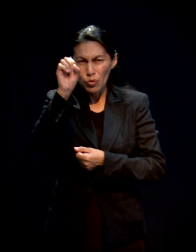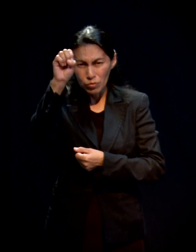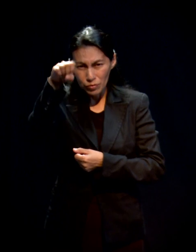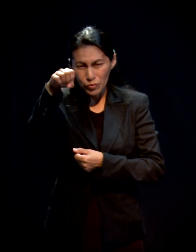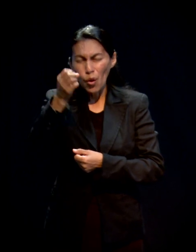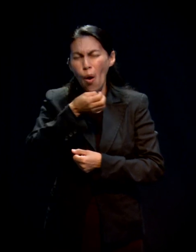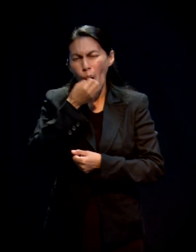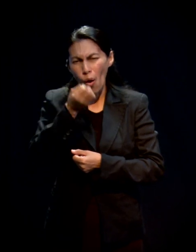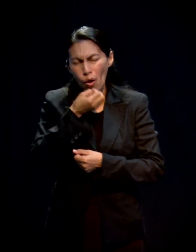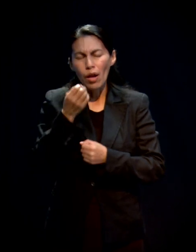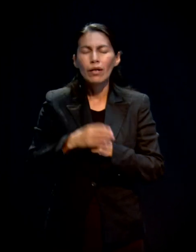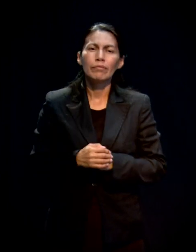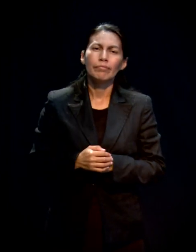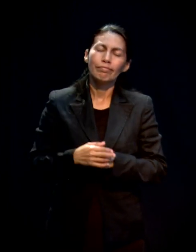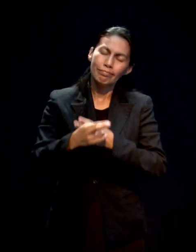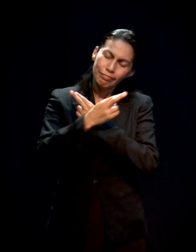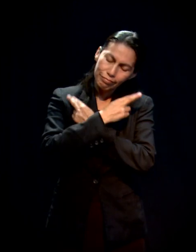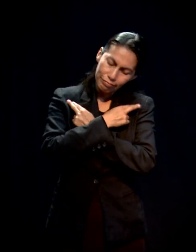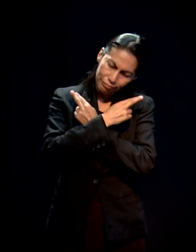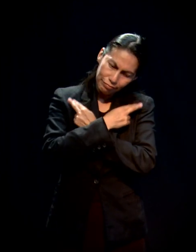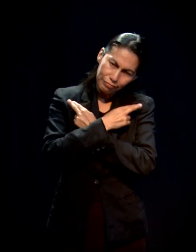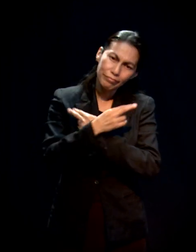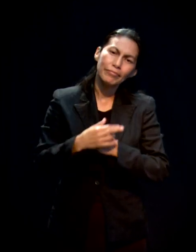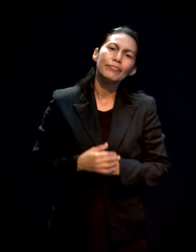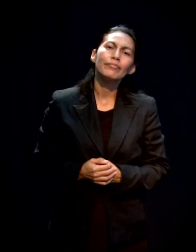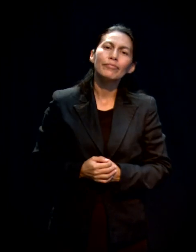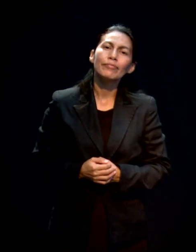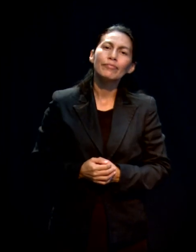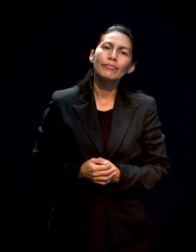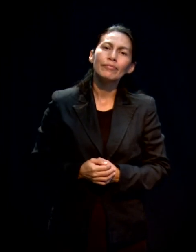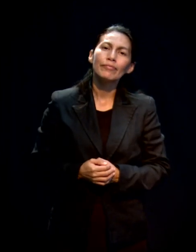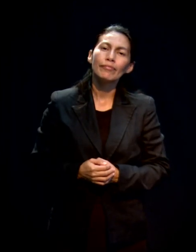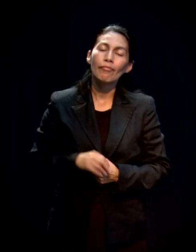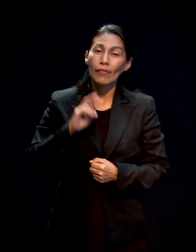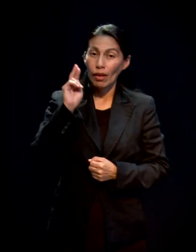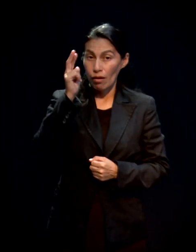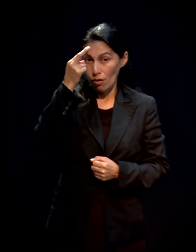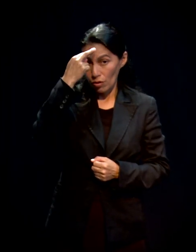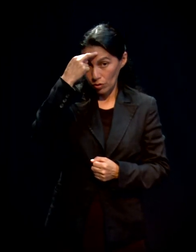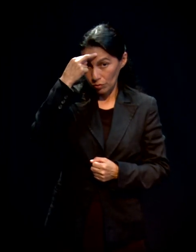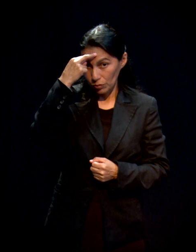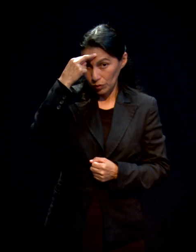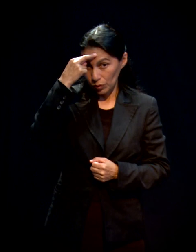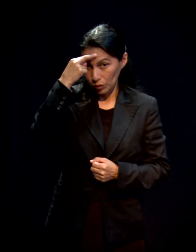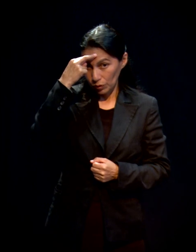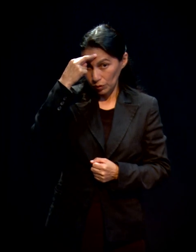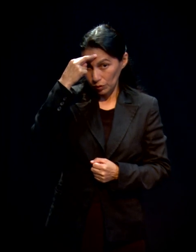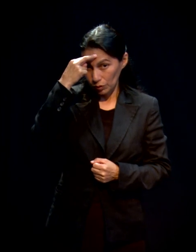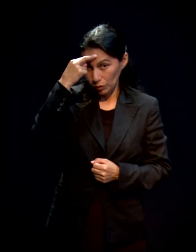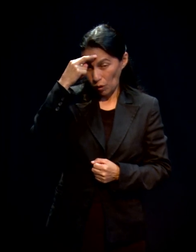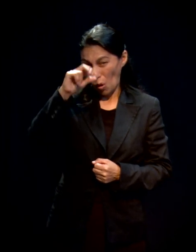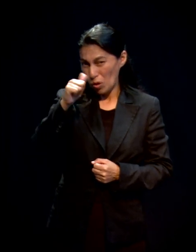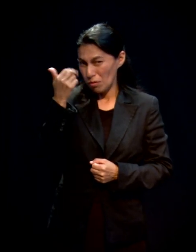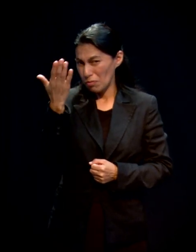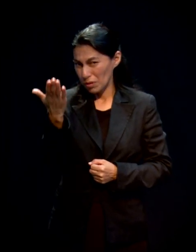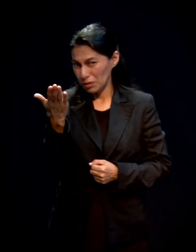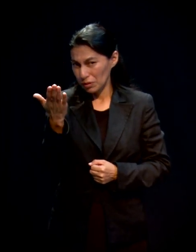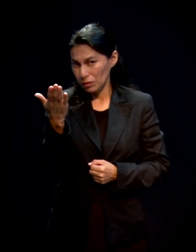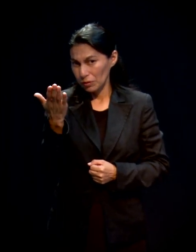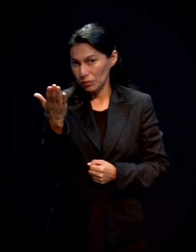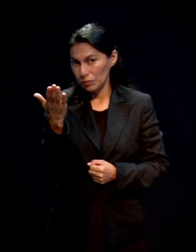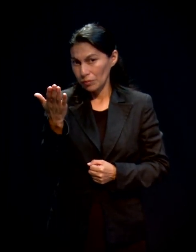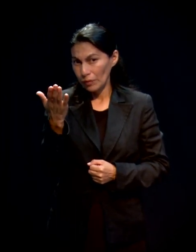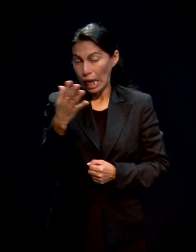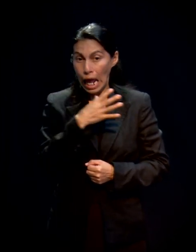reverencia tu rostro para orar a dios recordemos también a otra petición o